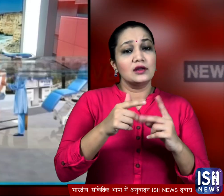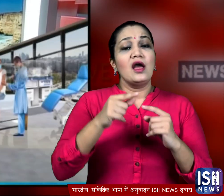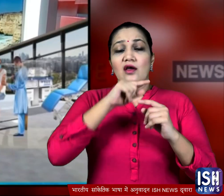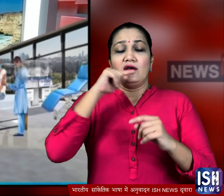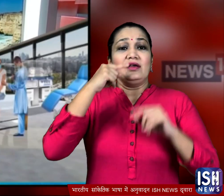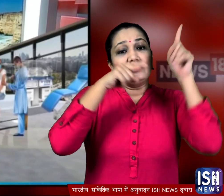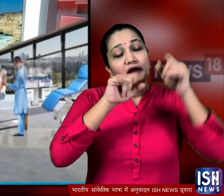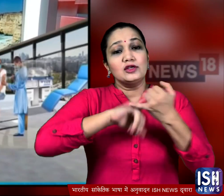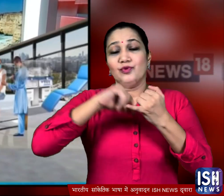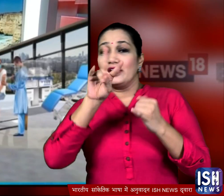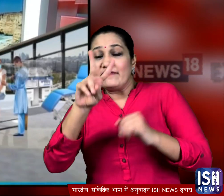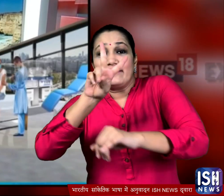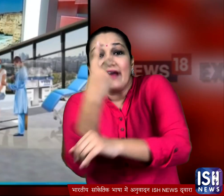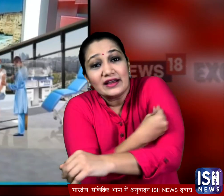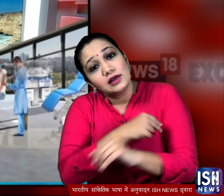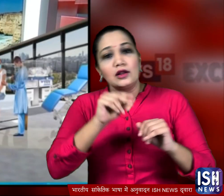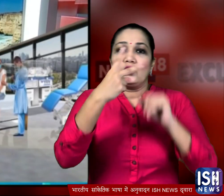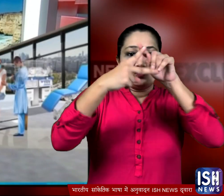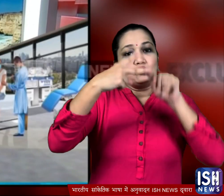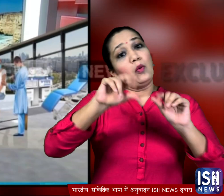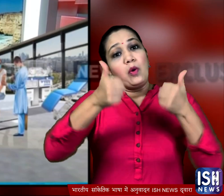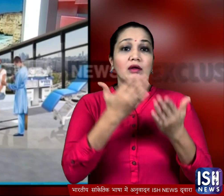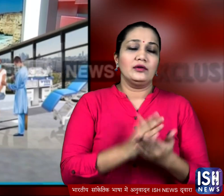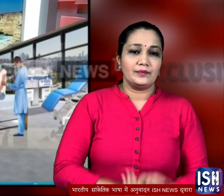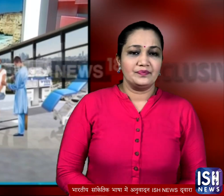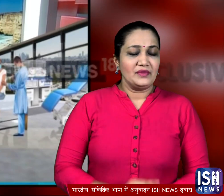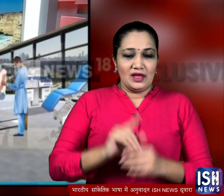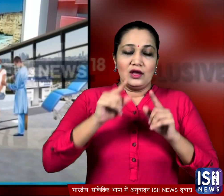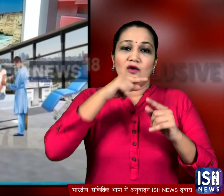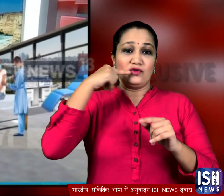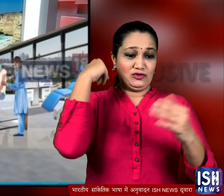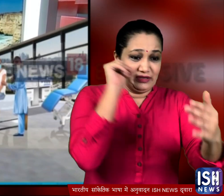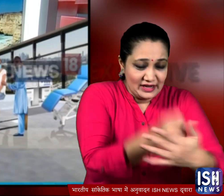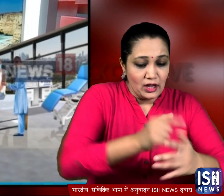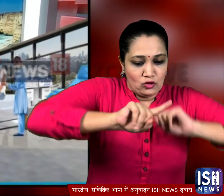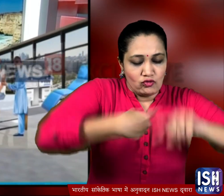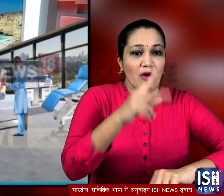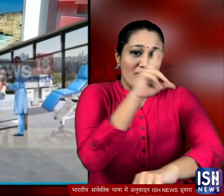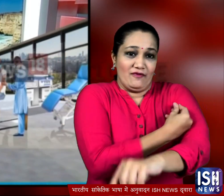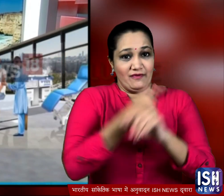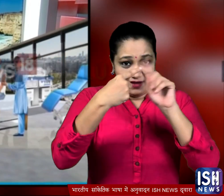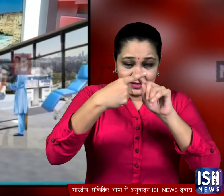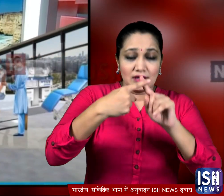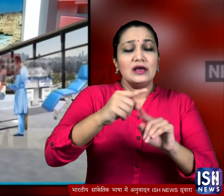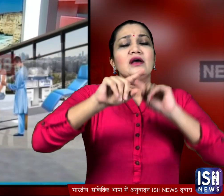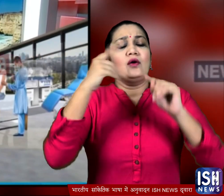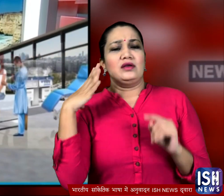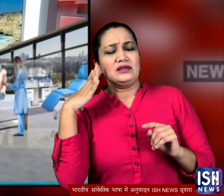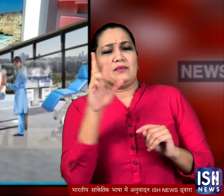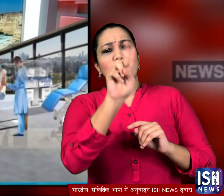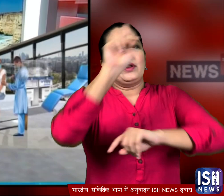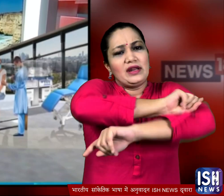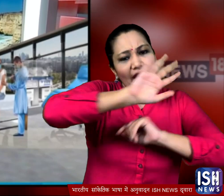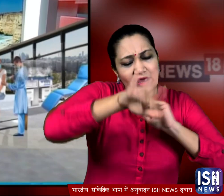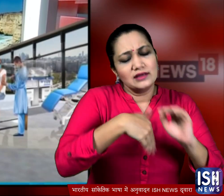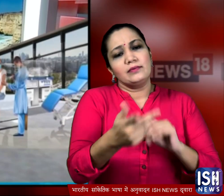वहां स्पुतनिक वैक्सीन की दोनों डोज भी लगवाई जाएंगी। बताया गया कि पहली डोज रूस पहुंचने के अगले ही दिन लगा दी जाएगी, जबकि दूसरी वहां रहते हुए